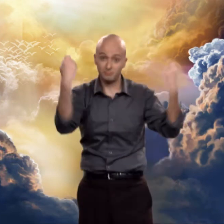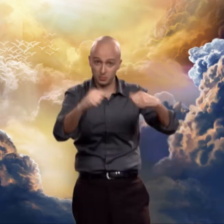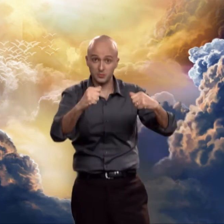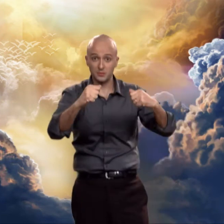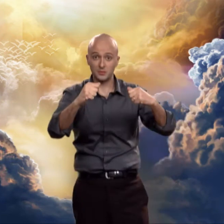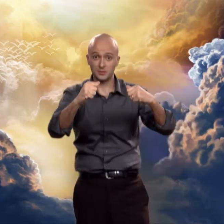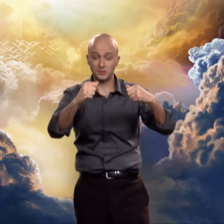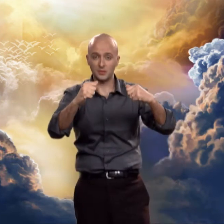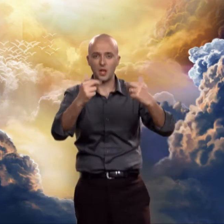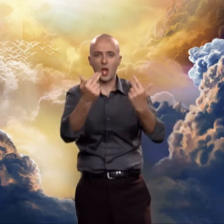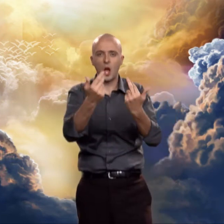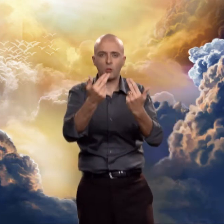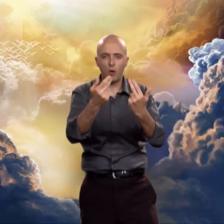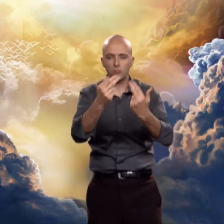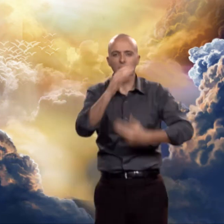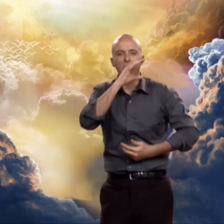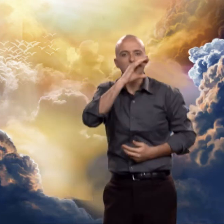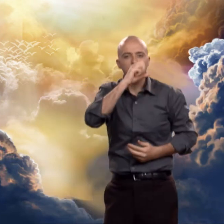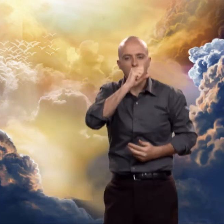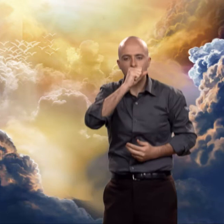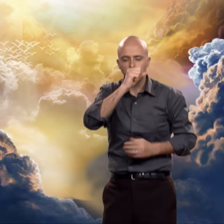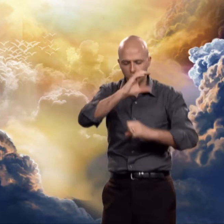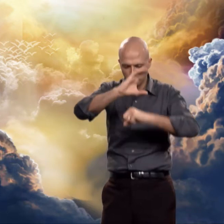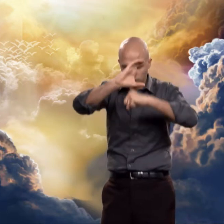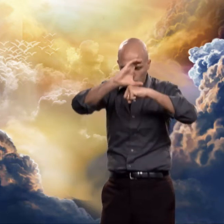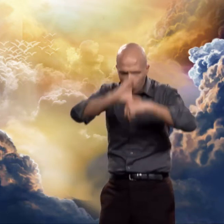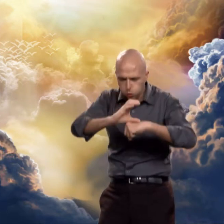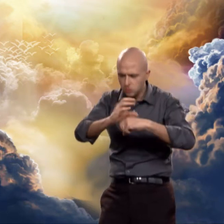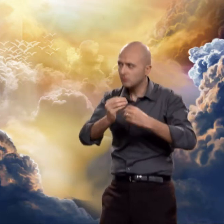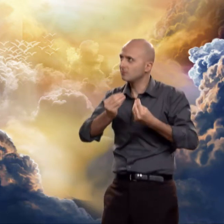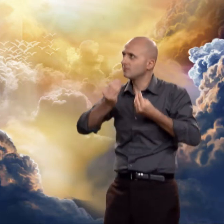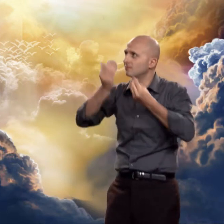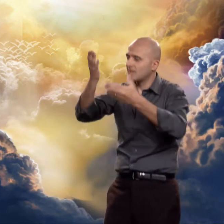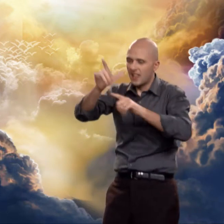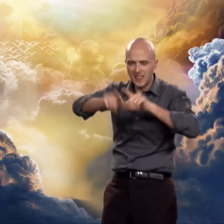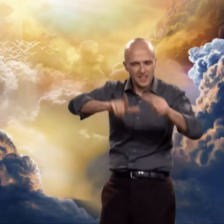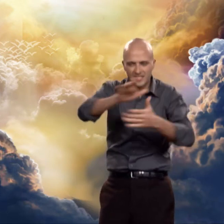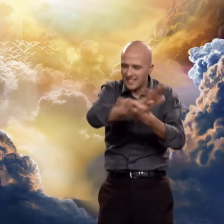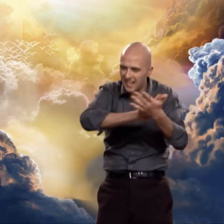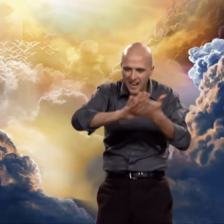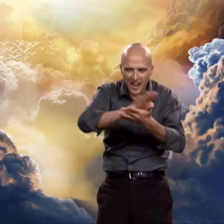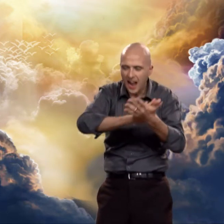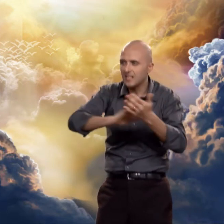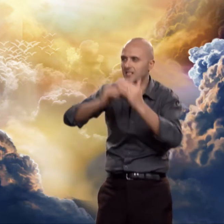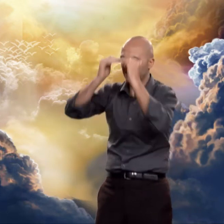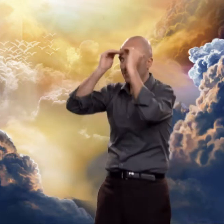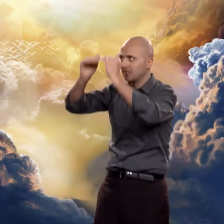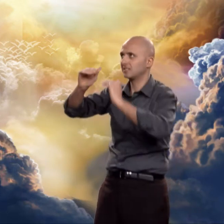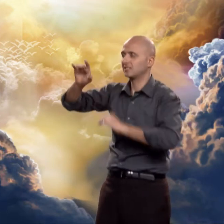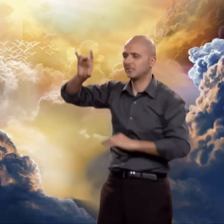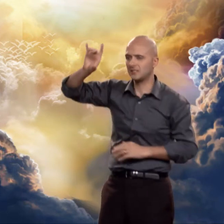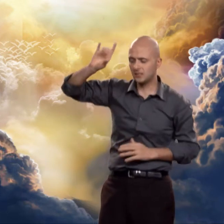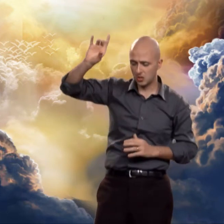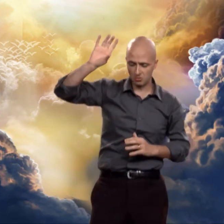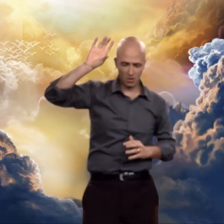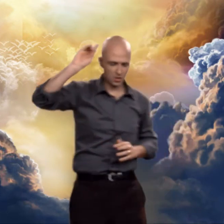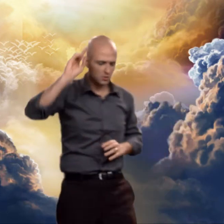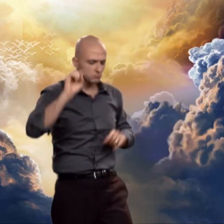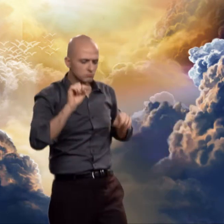transgressão. E esse é um grupo de pessoas que imagina estar fazendo corretamente o serviço de Deus. Mas a repreensão